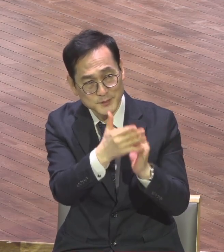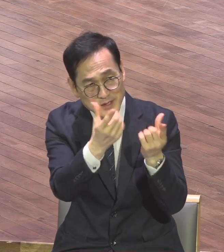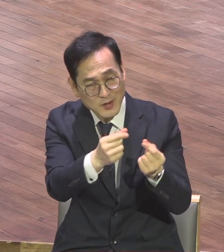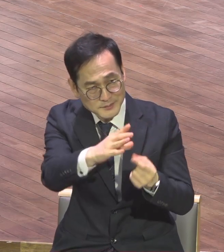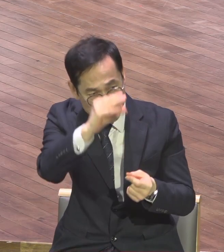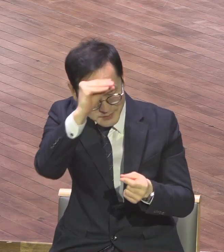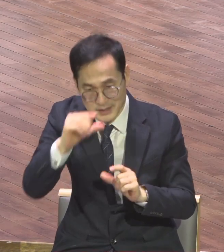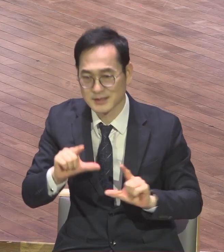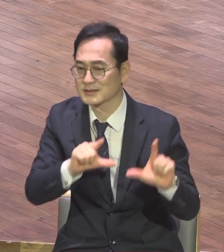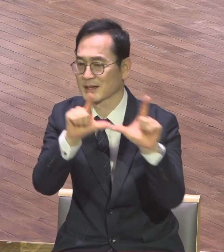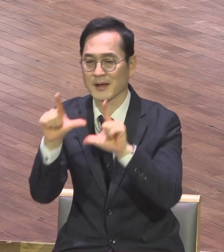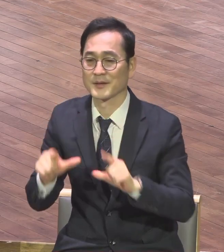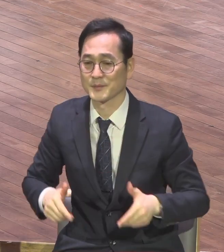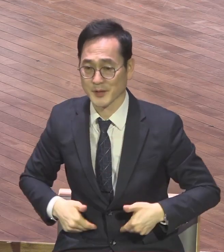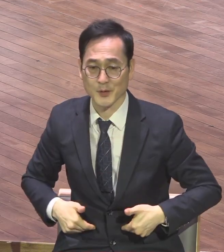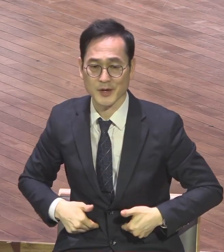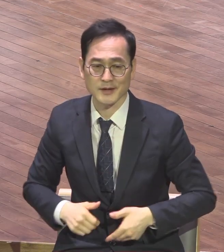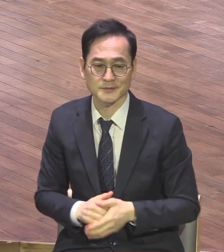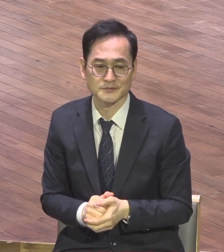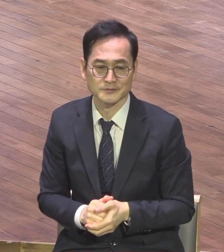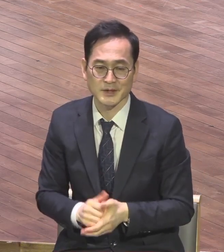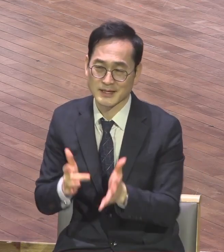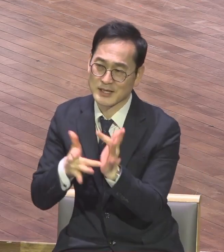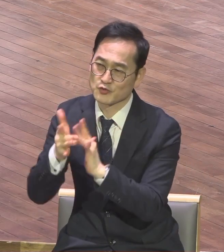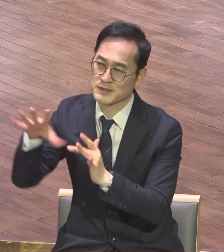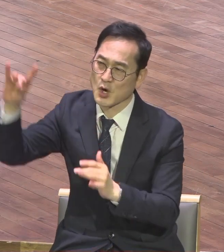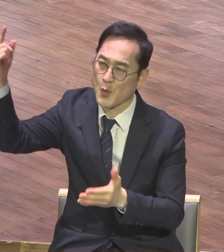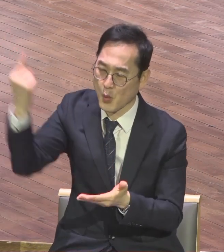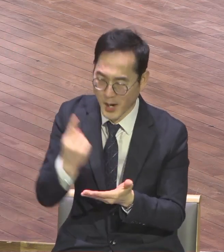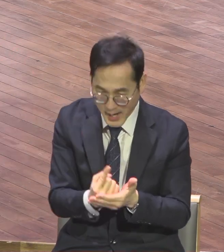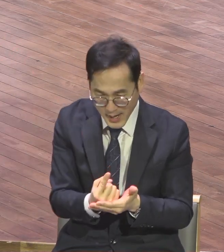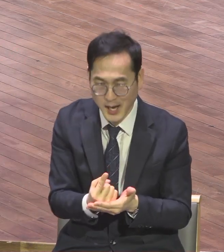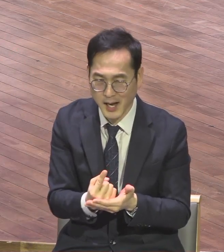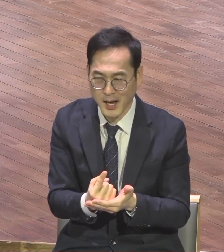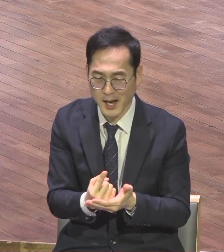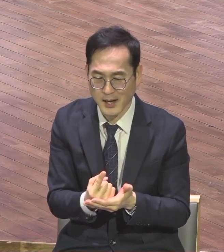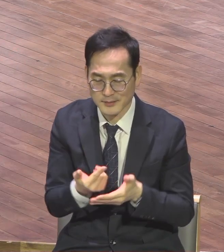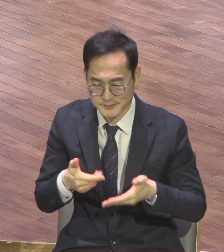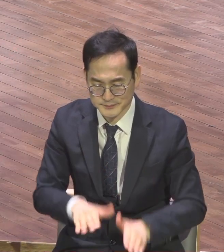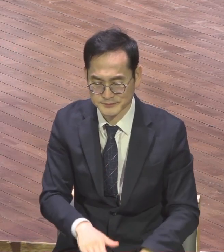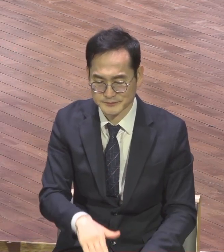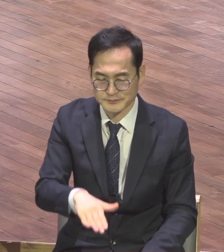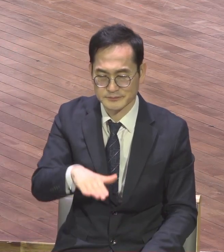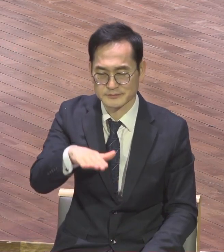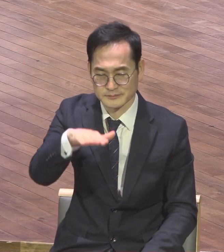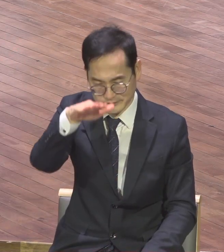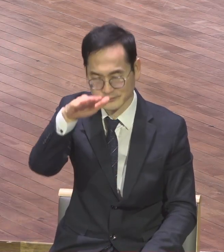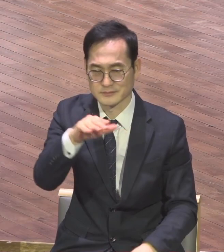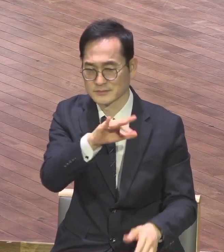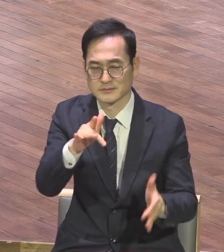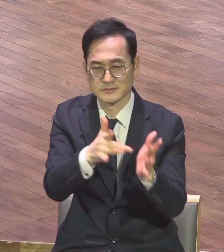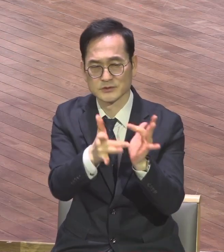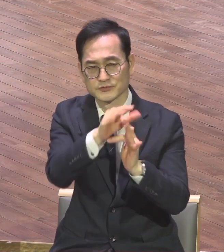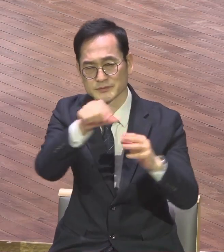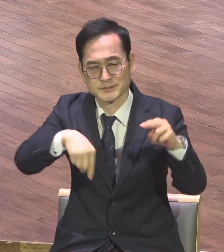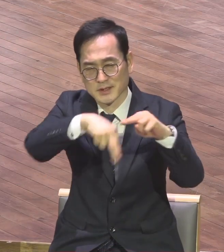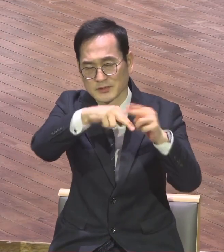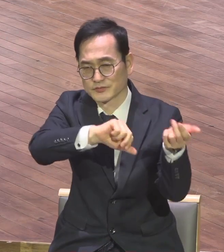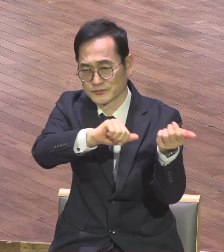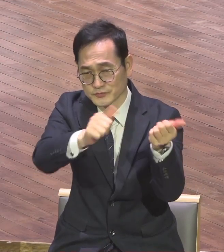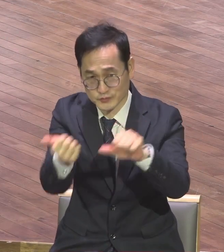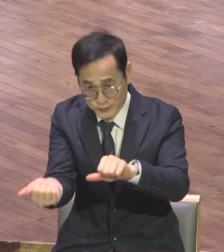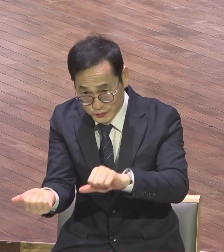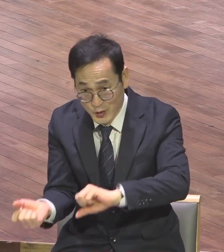초림하신 예수님의 부활과 예수님의 재림하실 때 이제 이말 구원받은 자의 부활에 대한